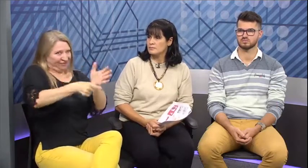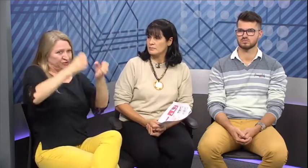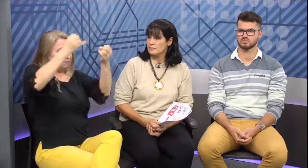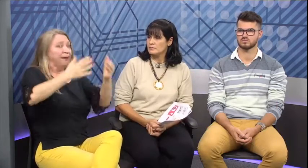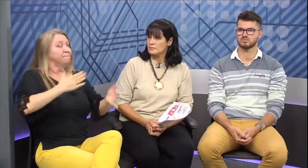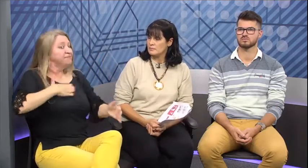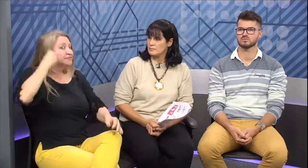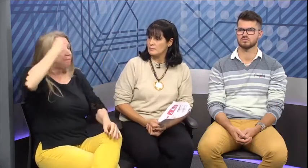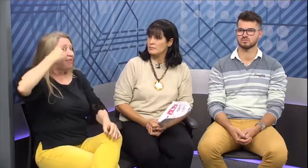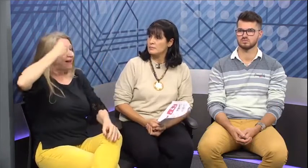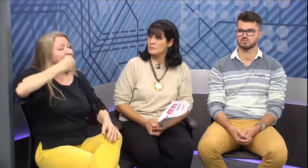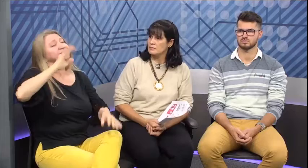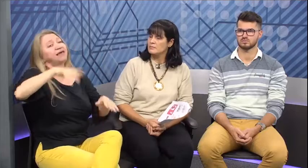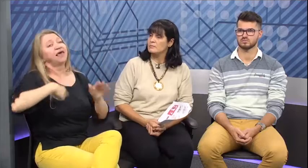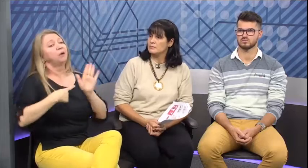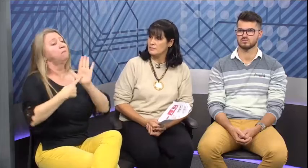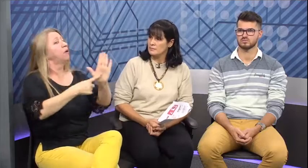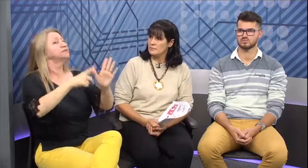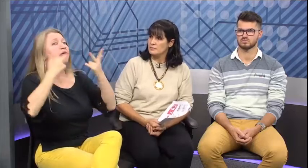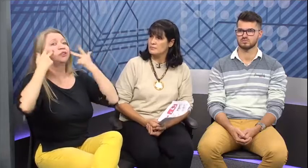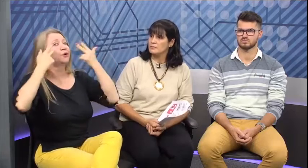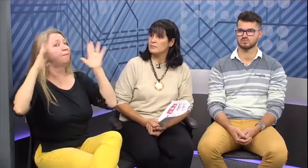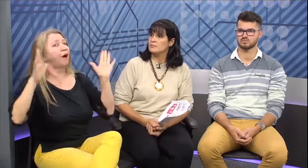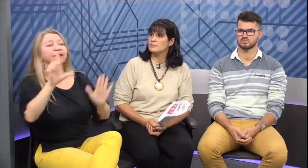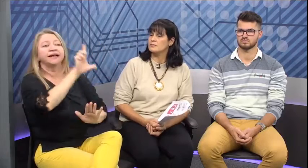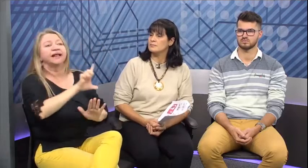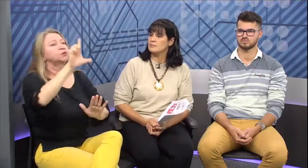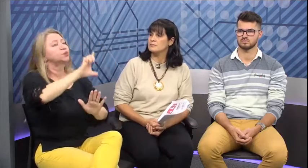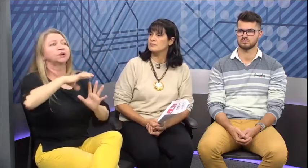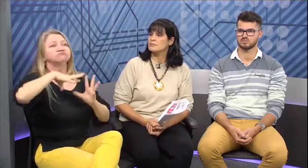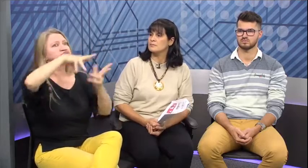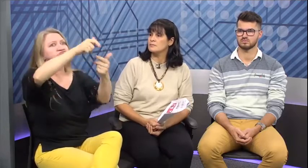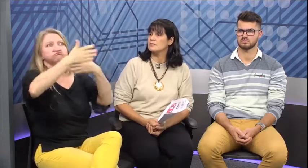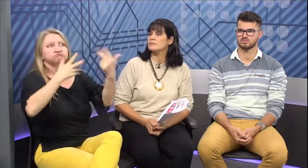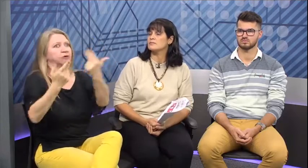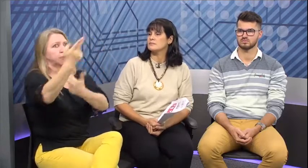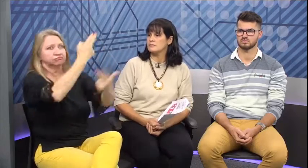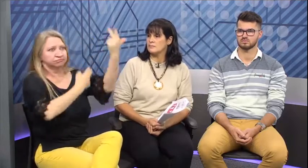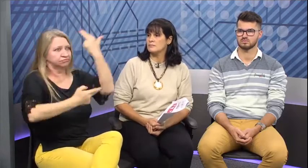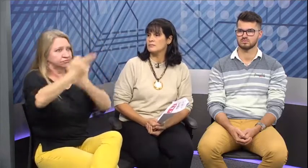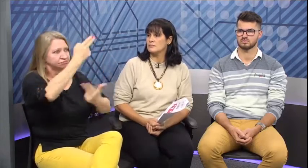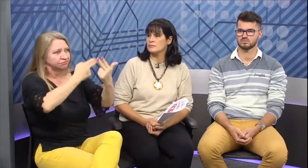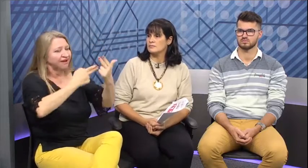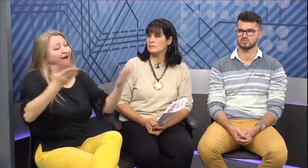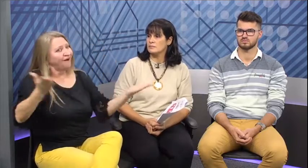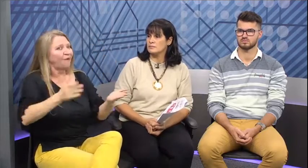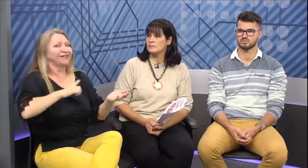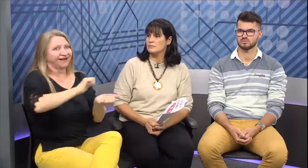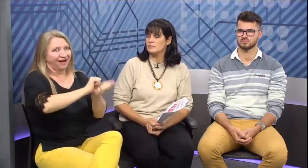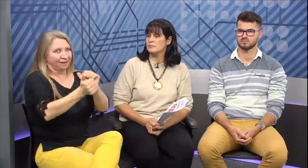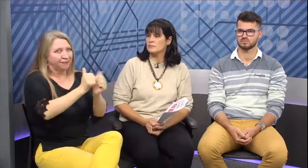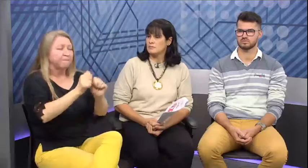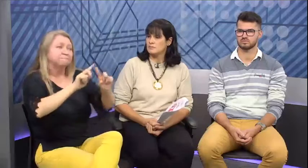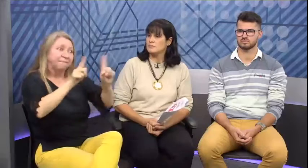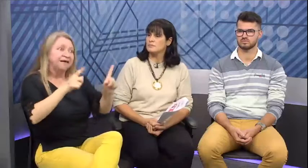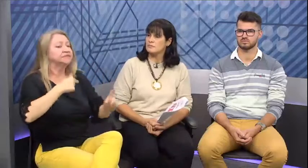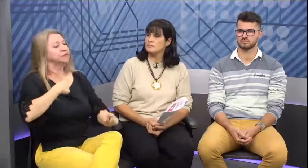ser amplo. E a minha experiência é você mostrar a literatura normal, né? Ele se apropriar, né? Ter contato